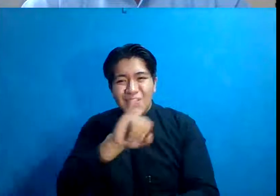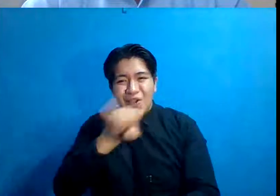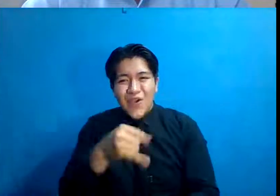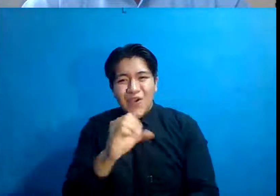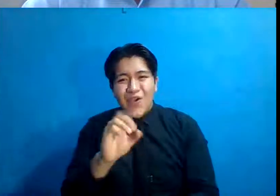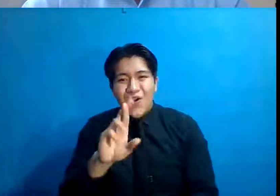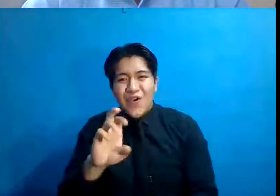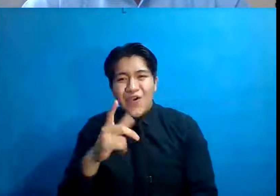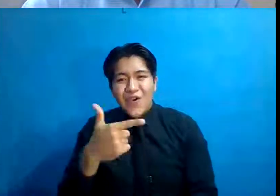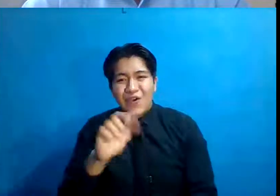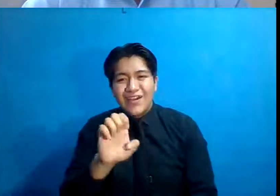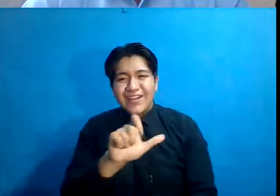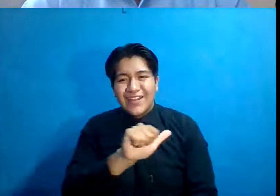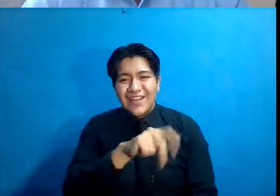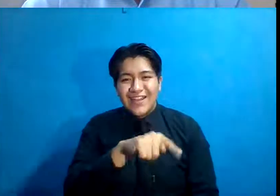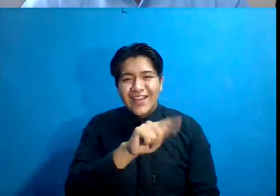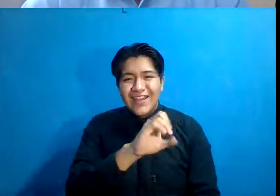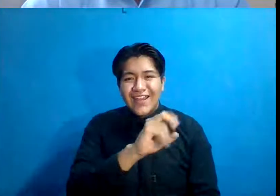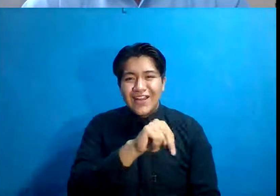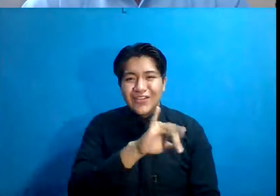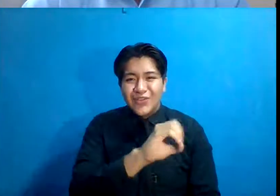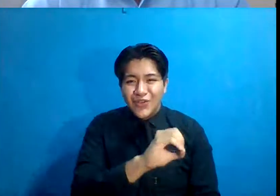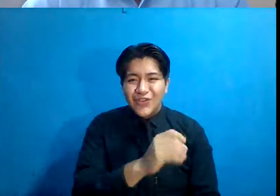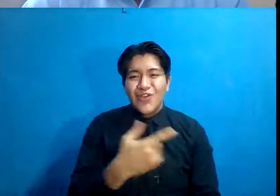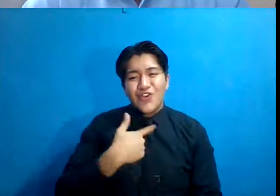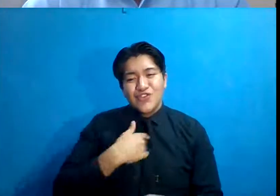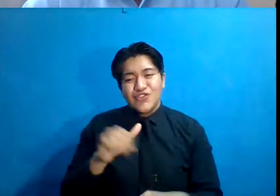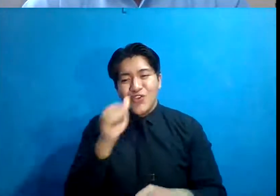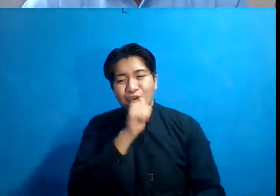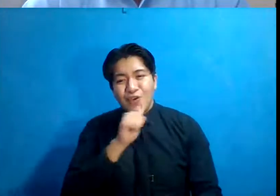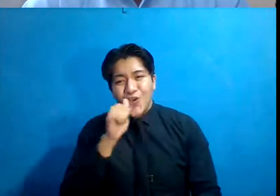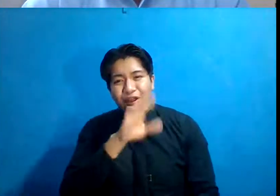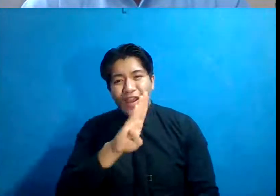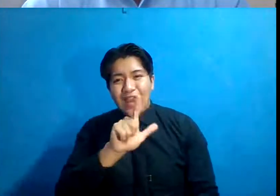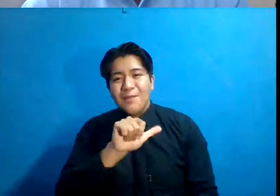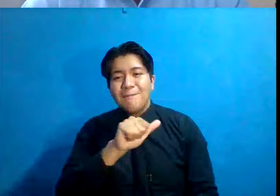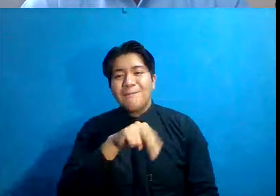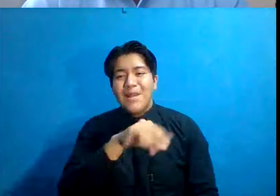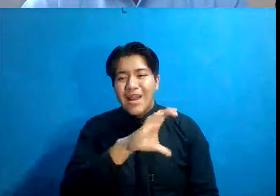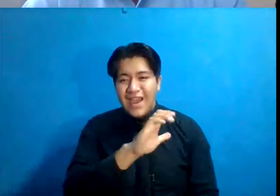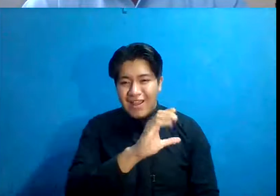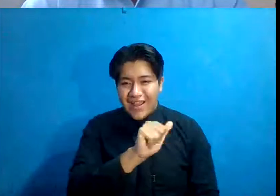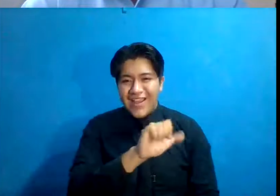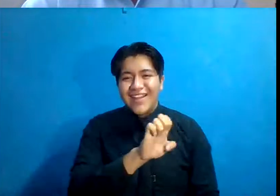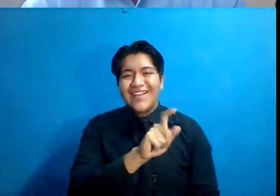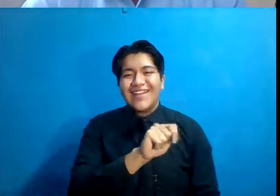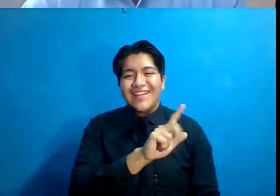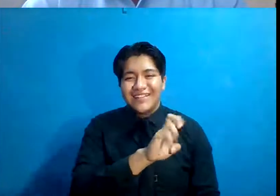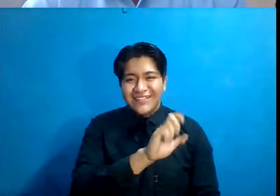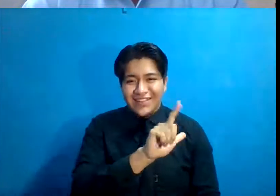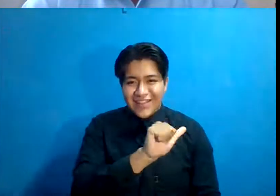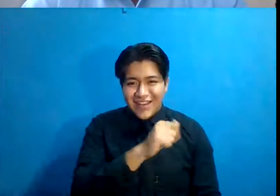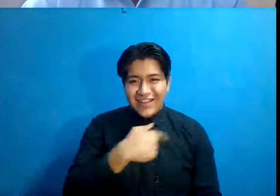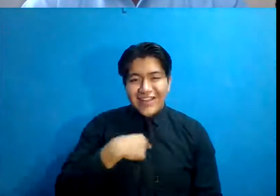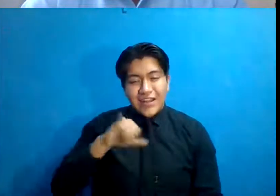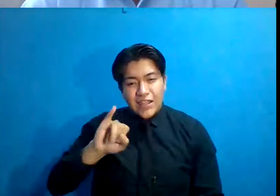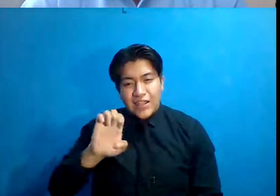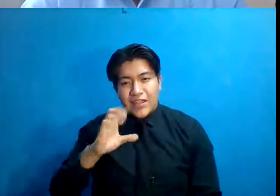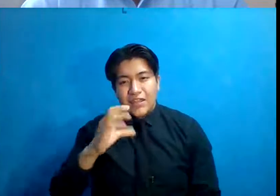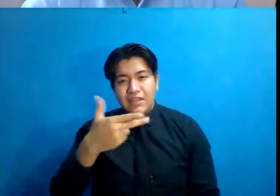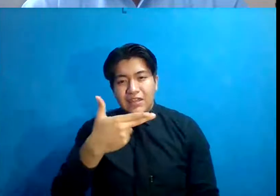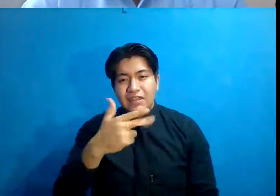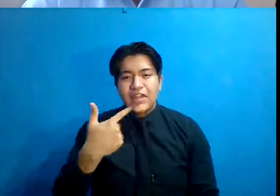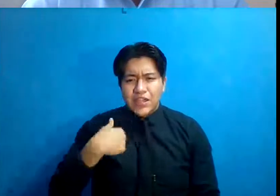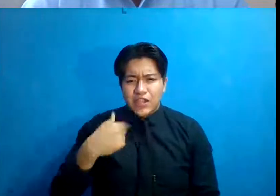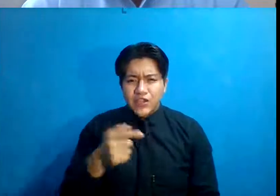alumna Blanca Estela Chablé López de IEH. Me gustaría hacer una pequeña